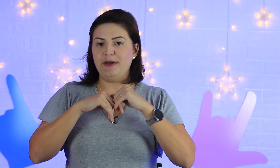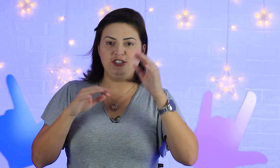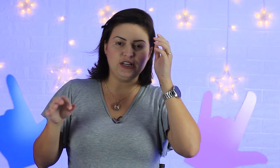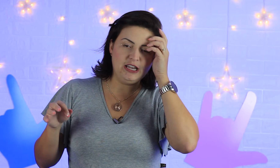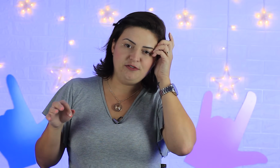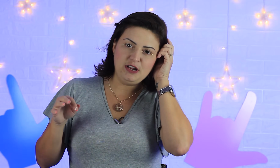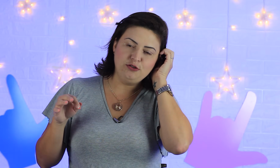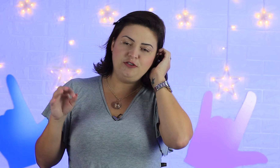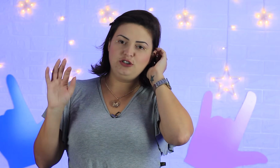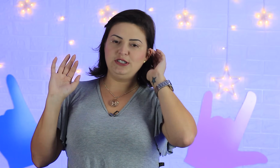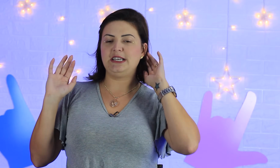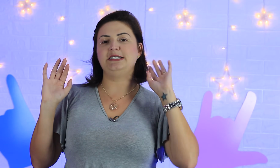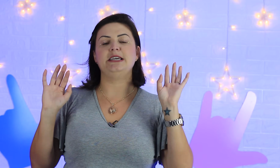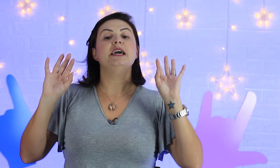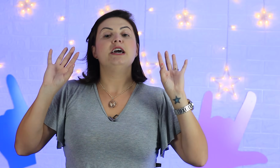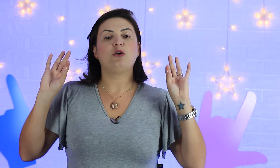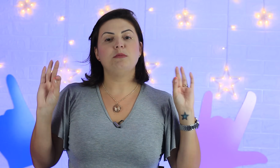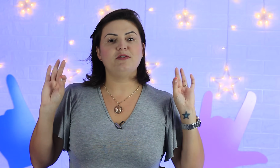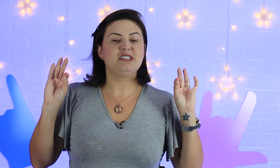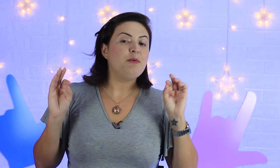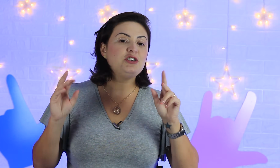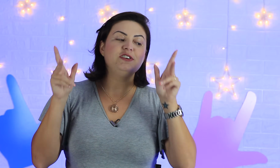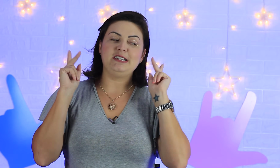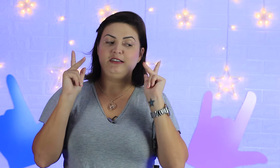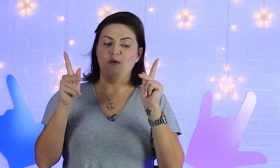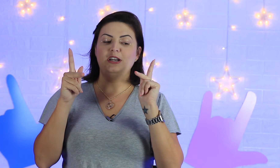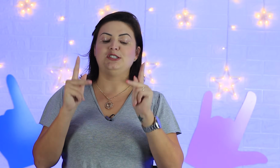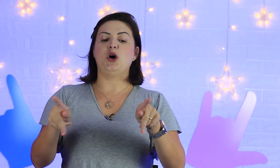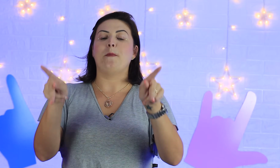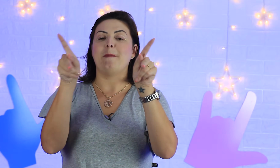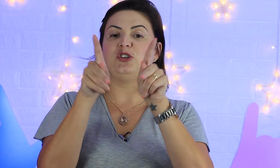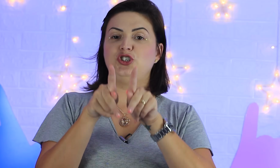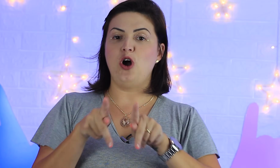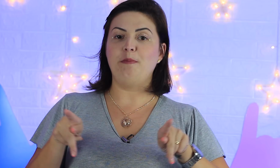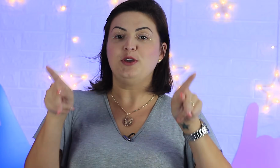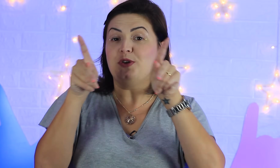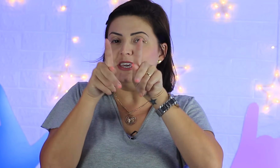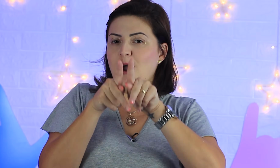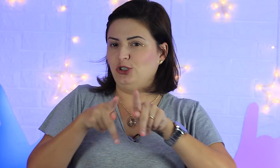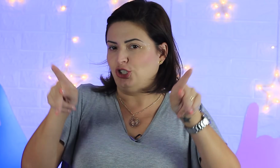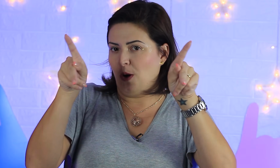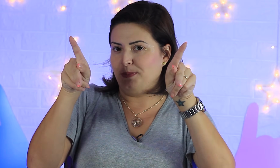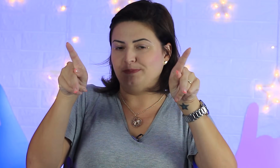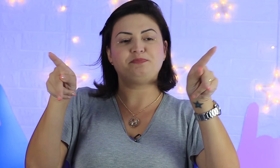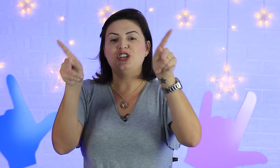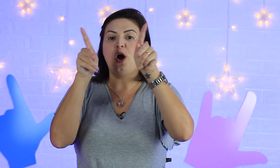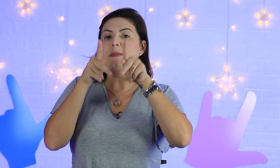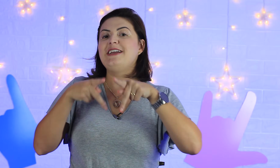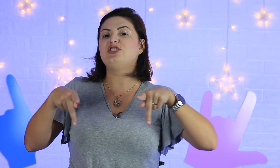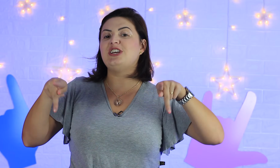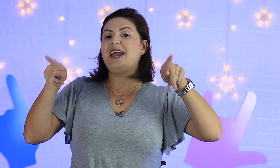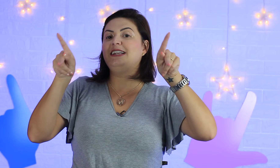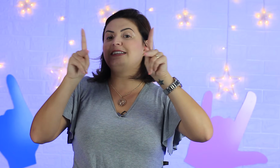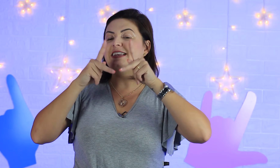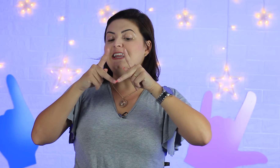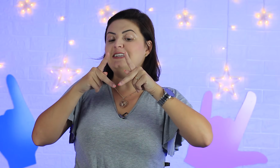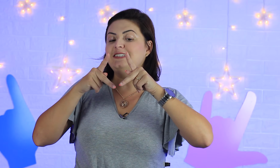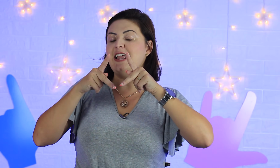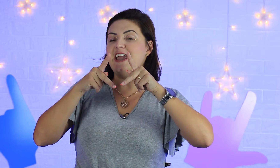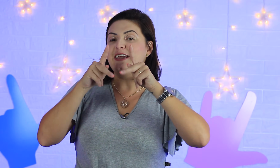repente, chega lá no final do vídeo e eu esqueci. Como que você pode fazer? Então, olha só. Shopping, o que é o shopping? Geralmente, eles têm